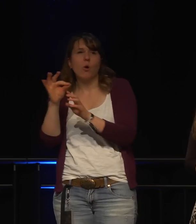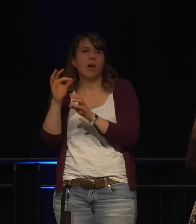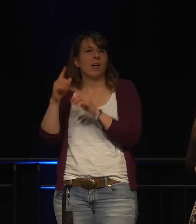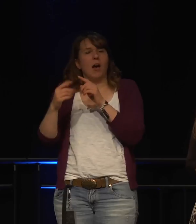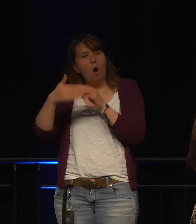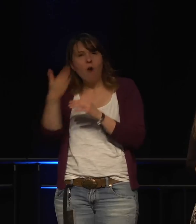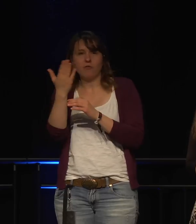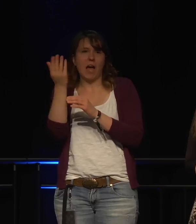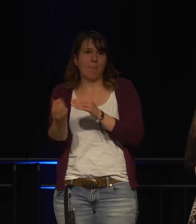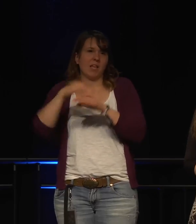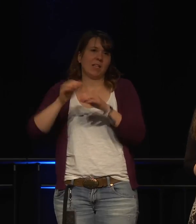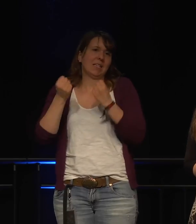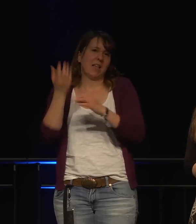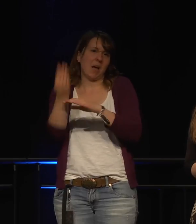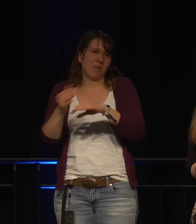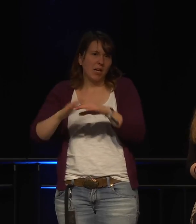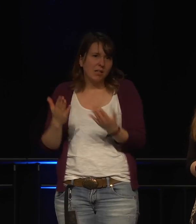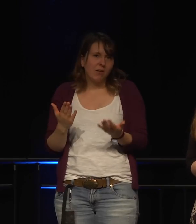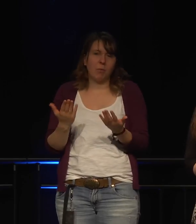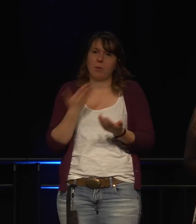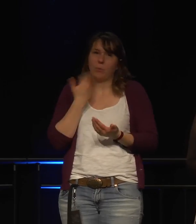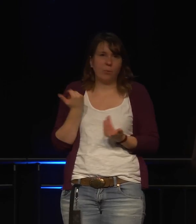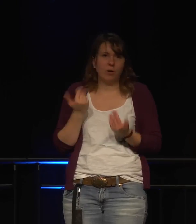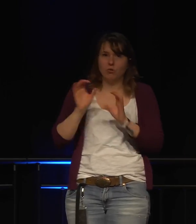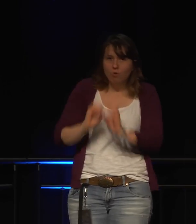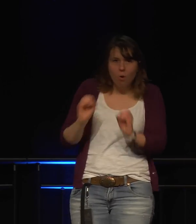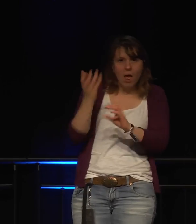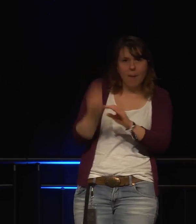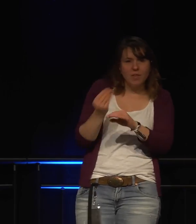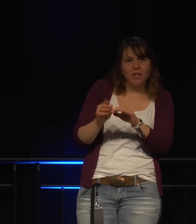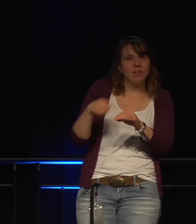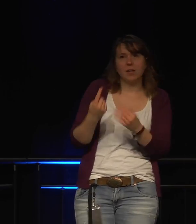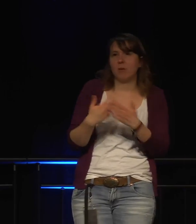dispositivos que no tienen updates de seguridad.